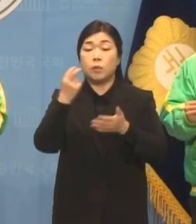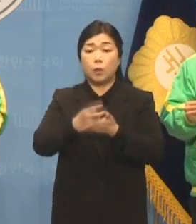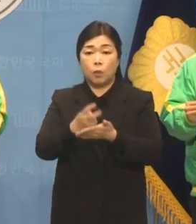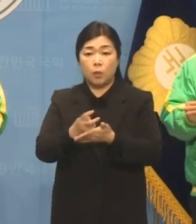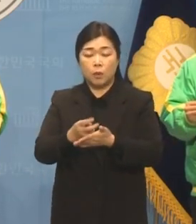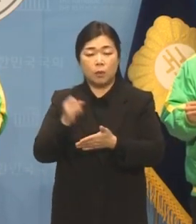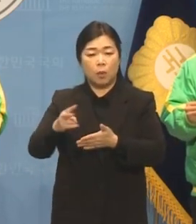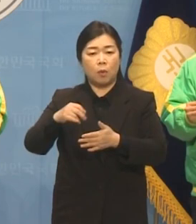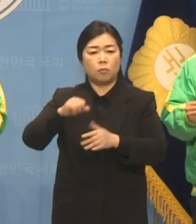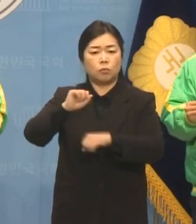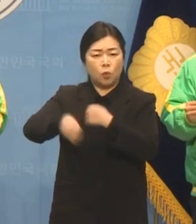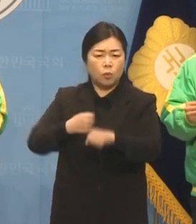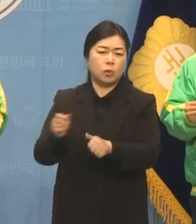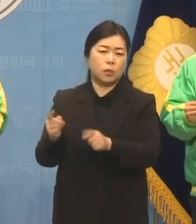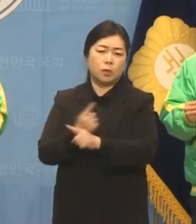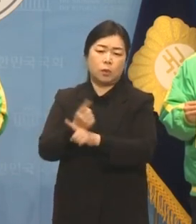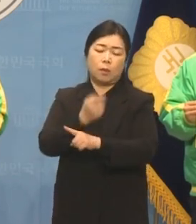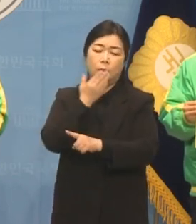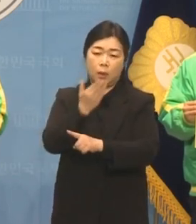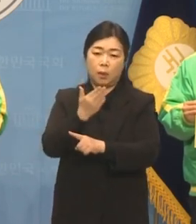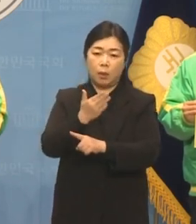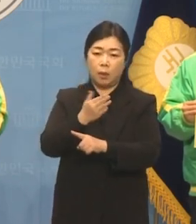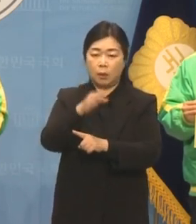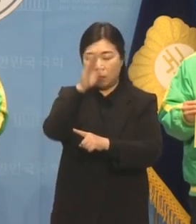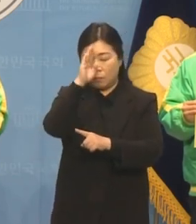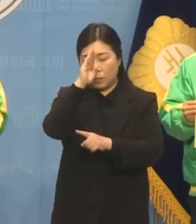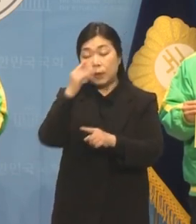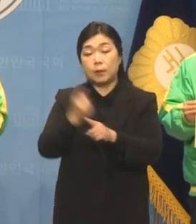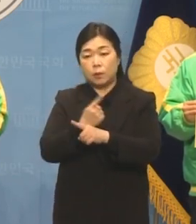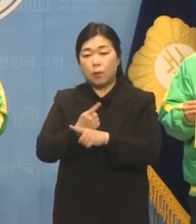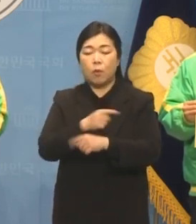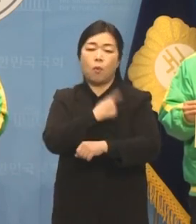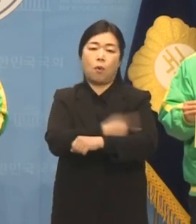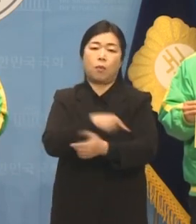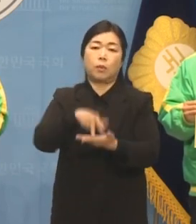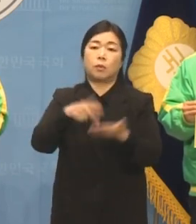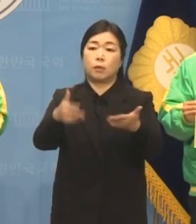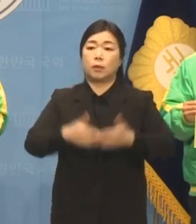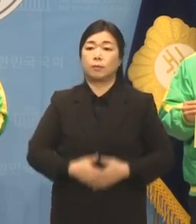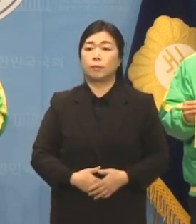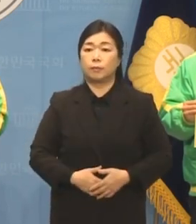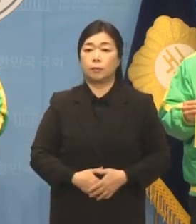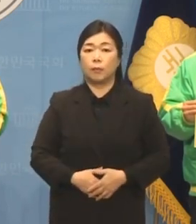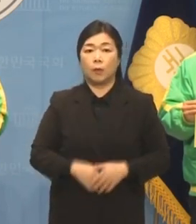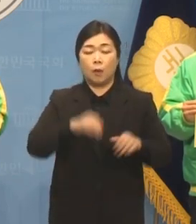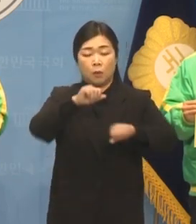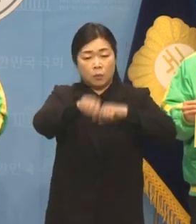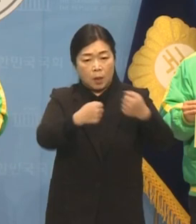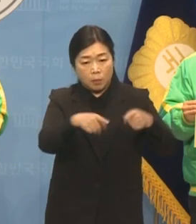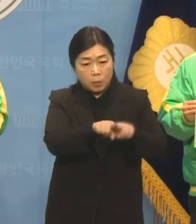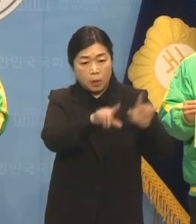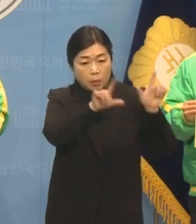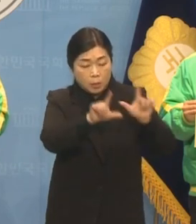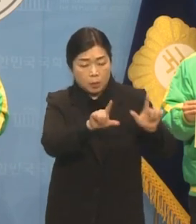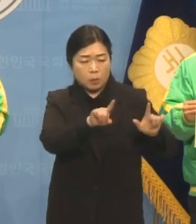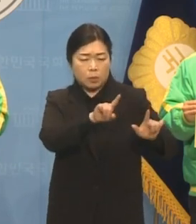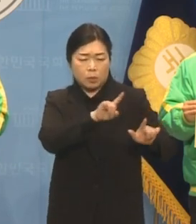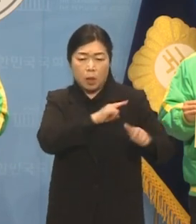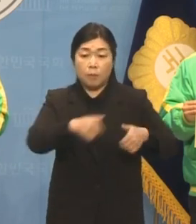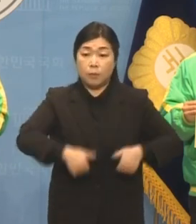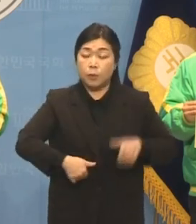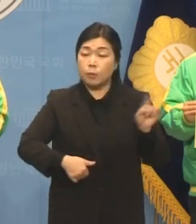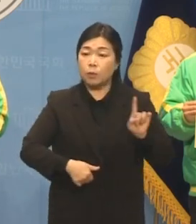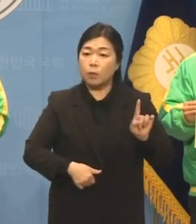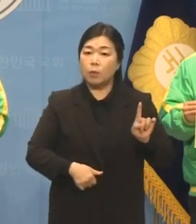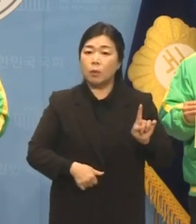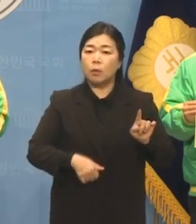반려동물이 치료받을 권리를 보장하겠습니다. 반려동물과 함께 살며 가장 필요한 것은 반려동물의